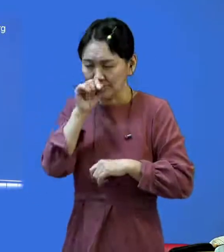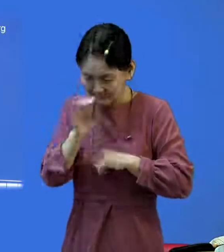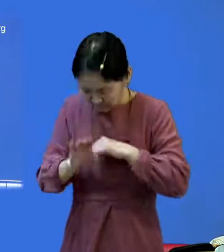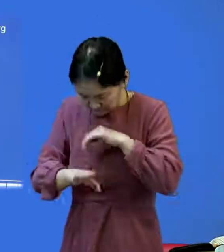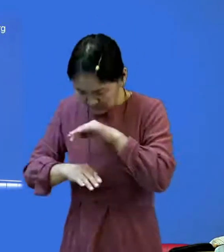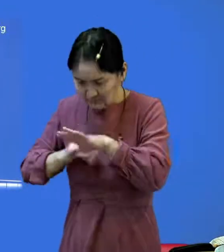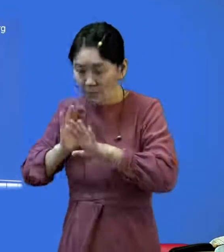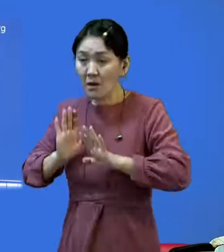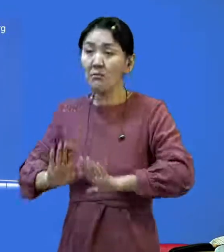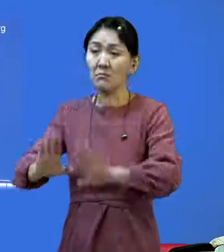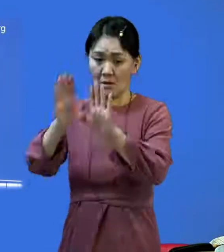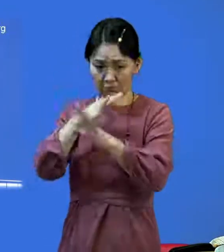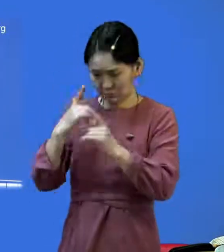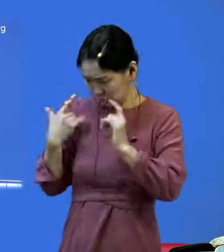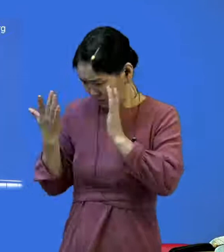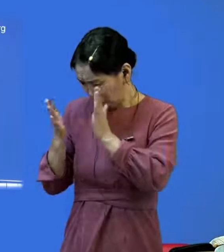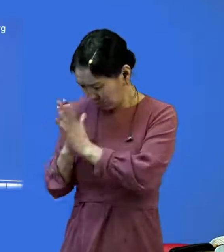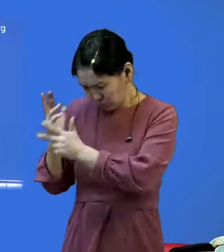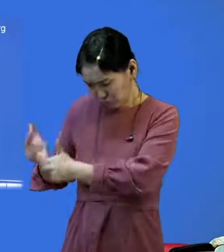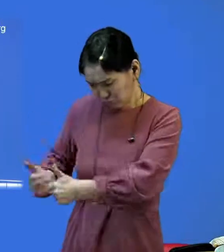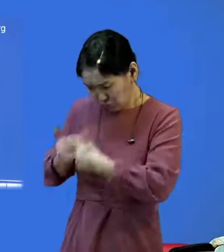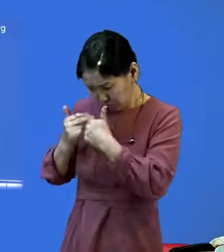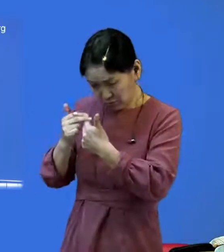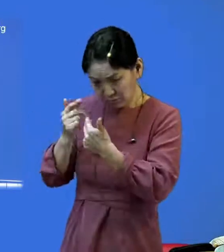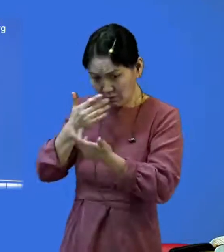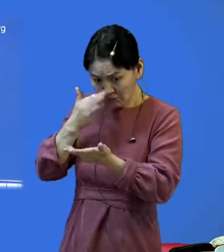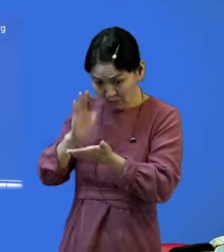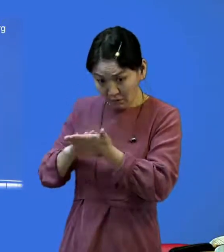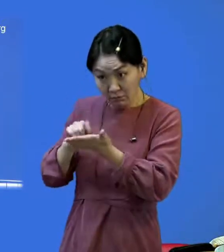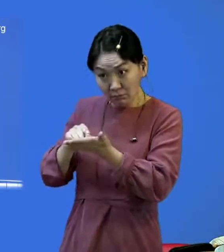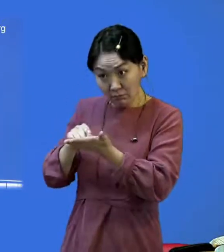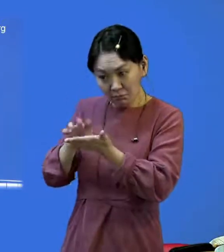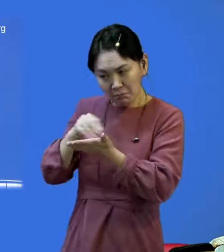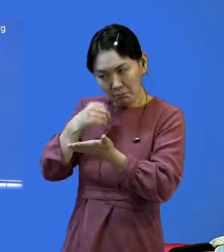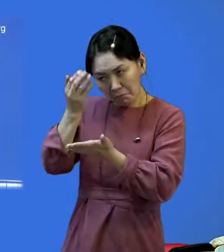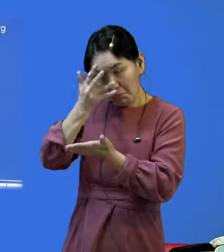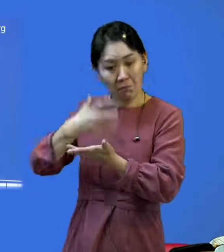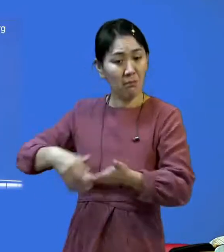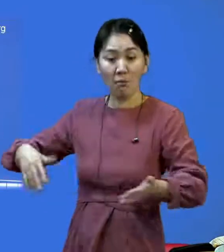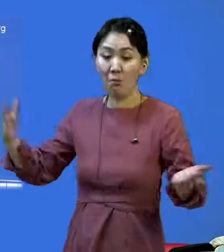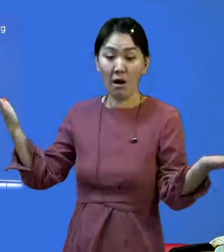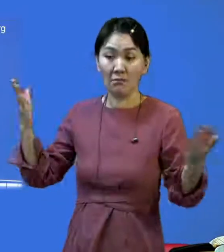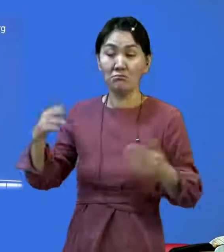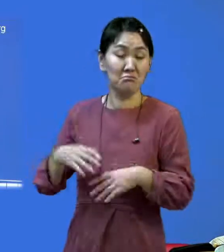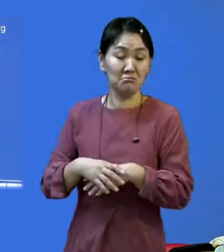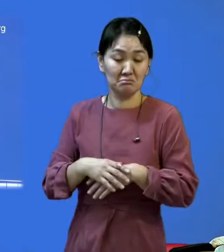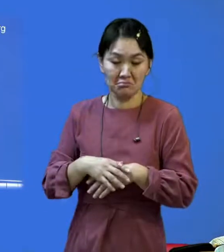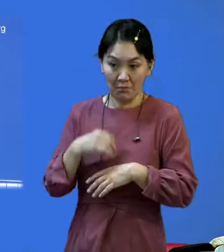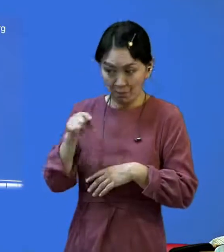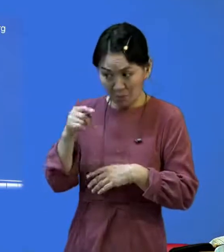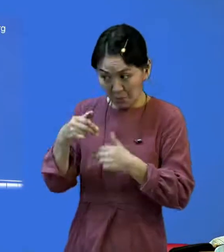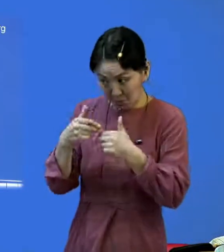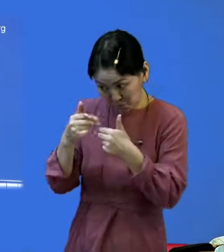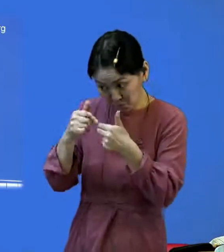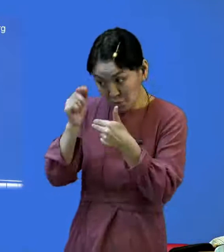үргэлж надтай хамт байж надад туслана гэдэг нь үүнд бол би хизээч эргэлзэх боломжгүй.